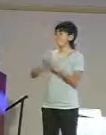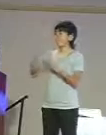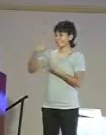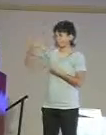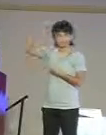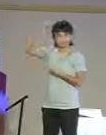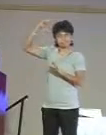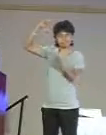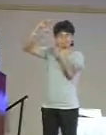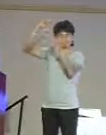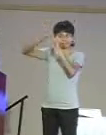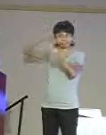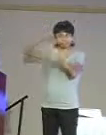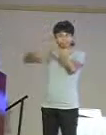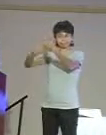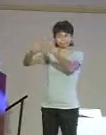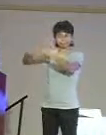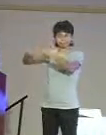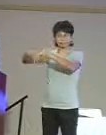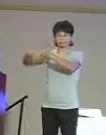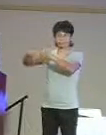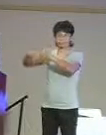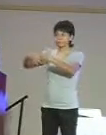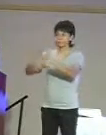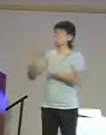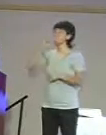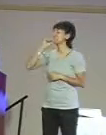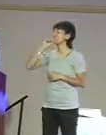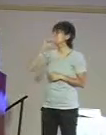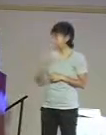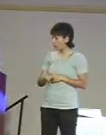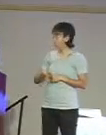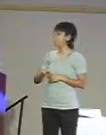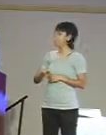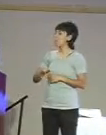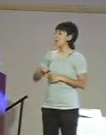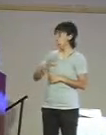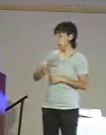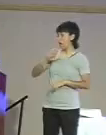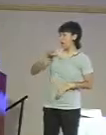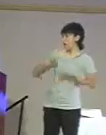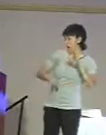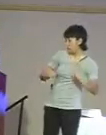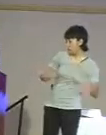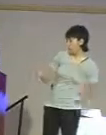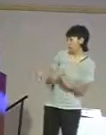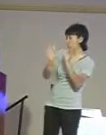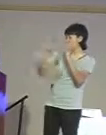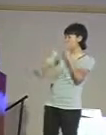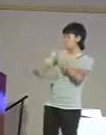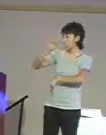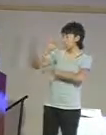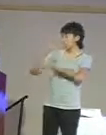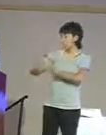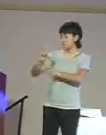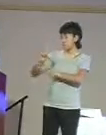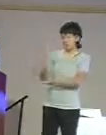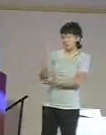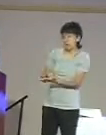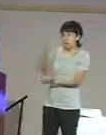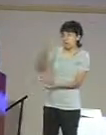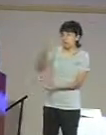plazo. Se asocia a complicaciones graves en los sistemas